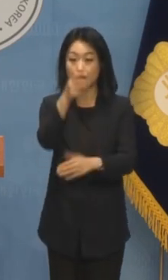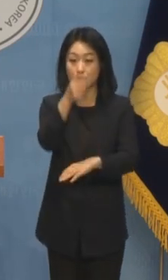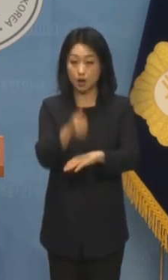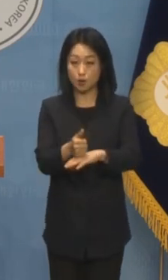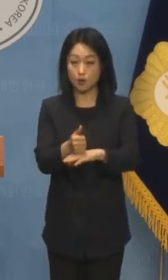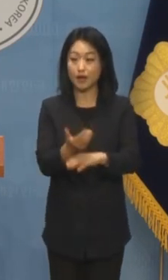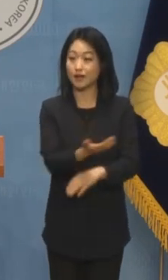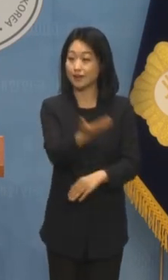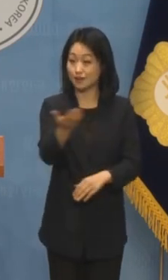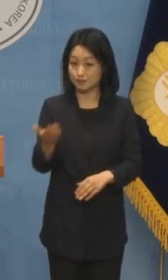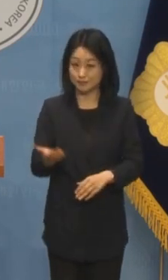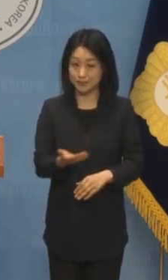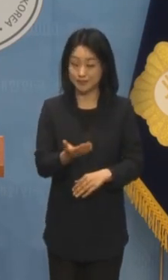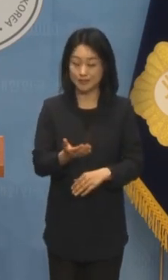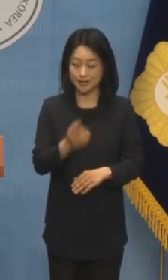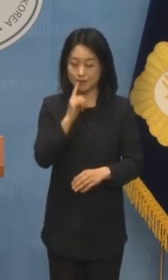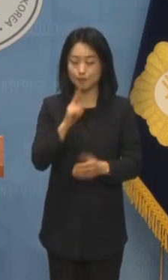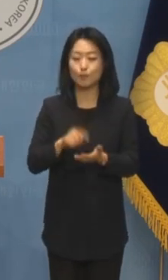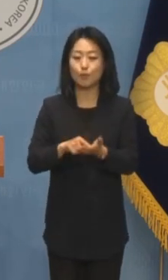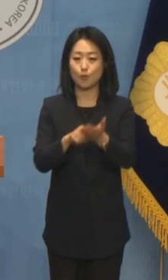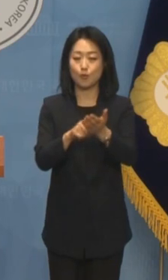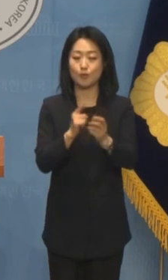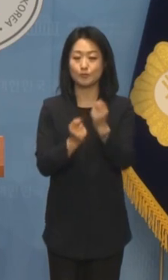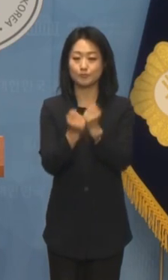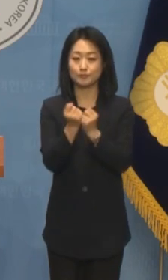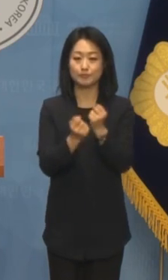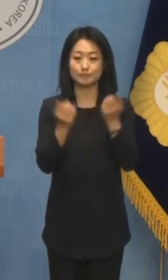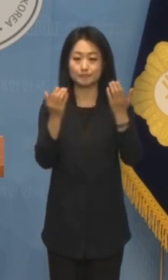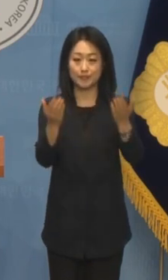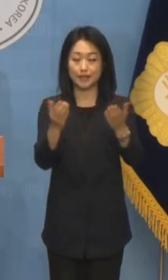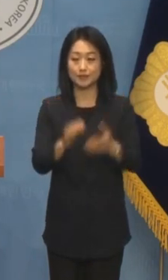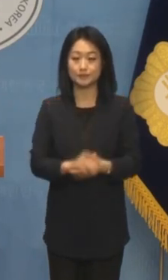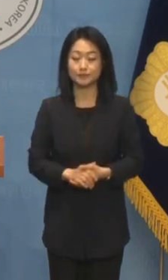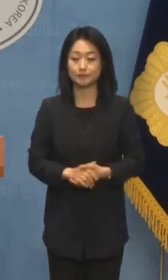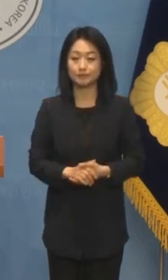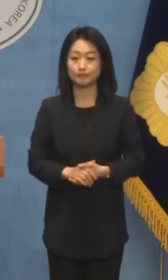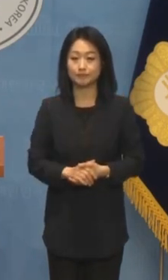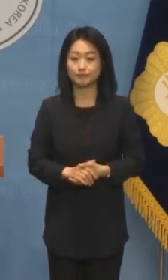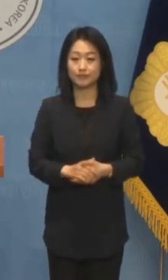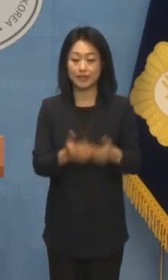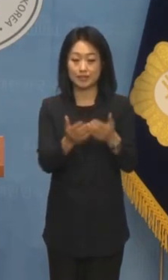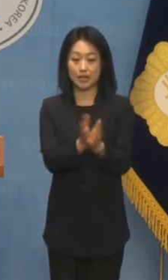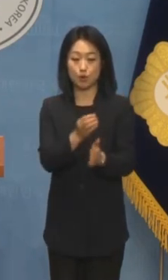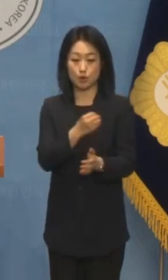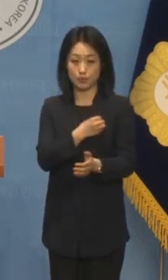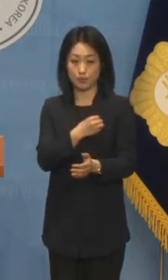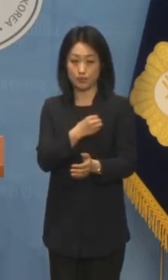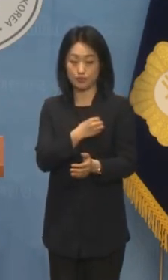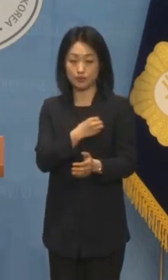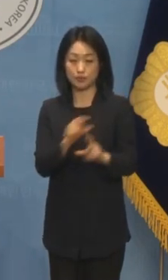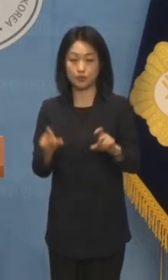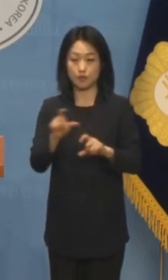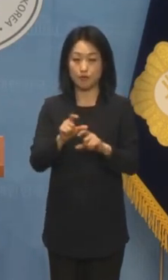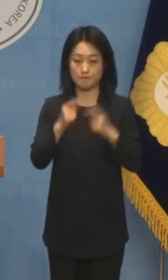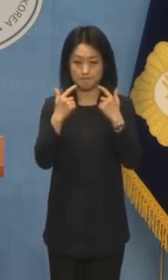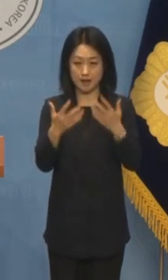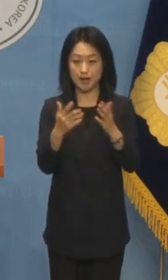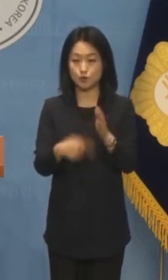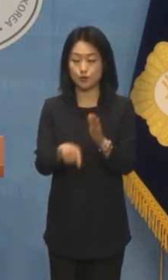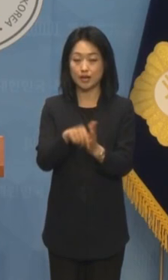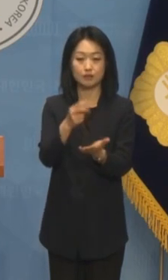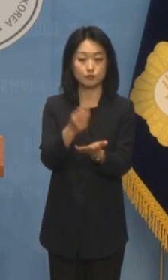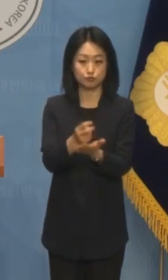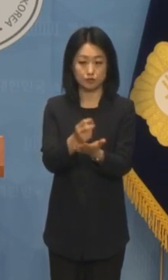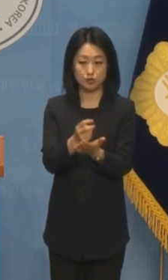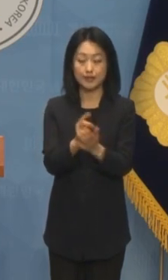국민과 당원께 보고 드리고자 합니다에서는 당원권 강화를 위한 당당 규정을